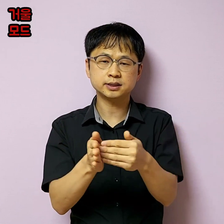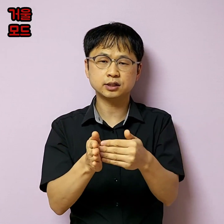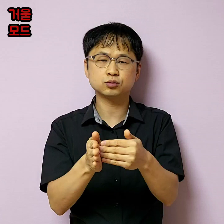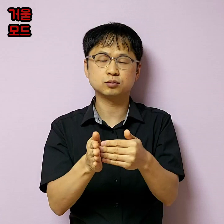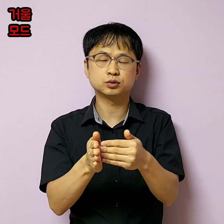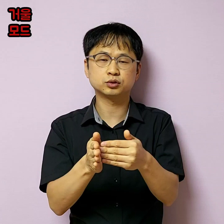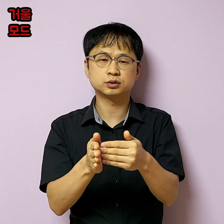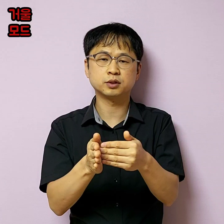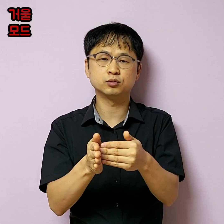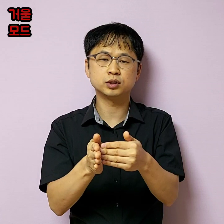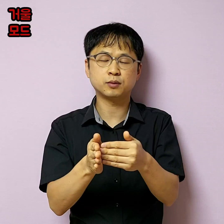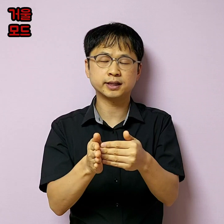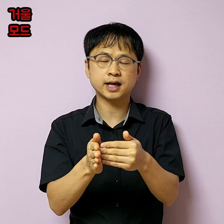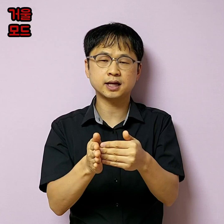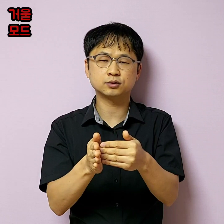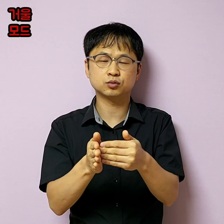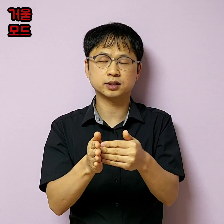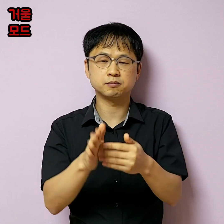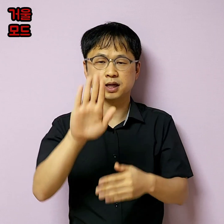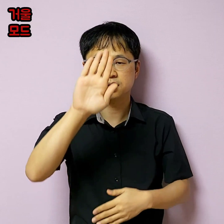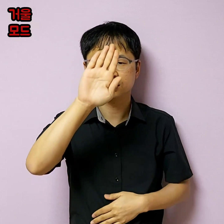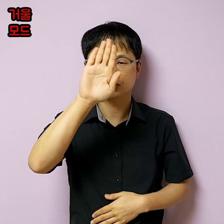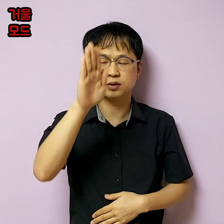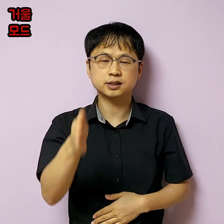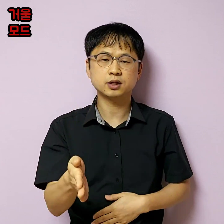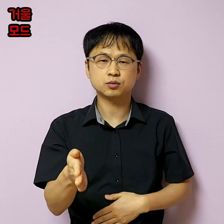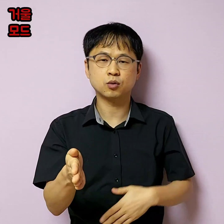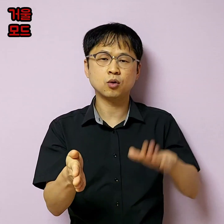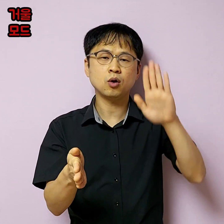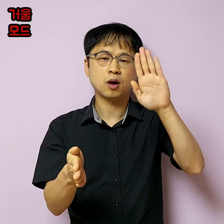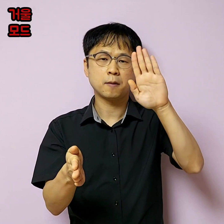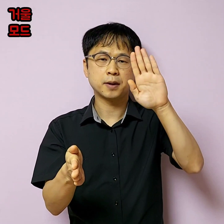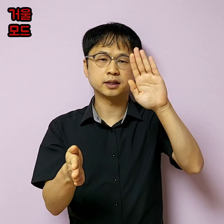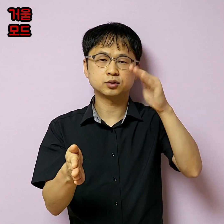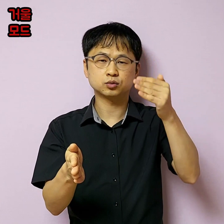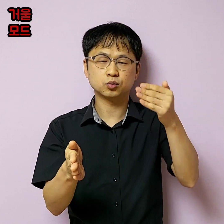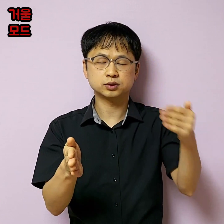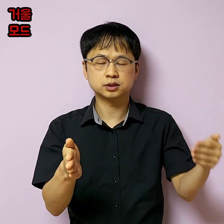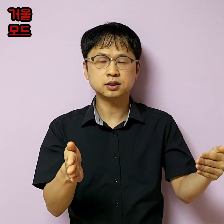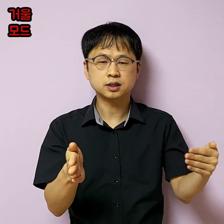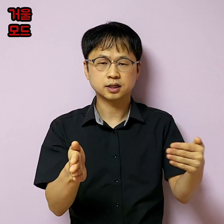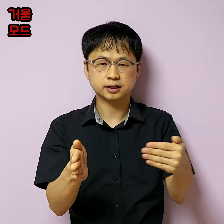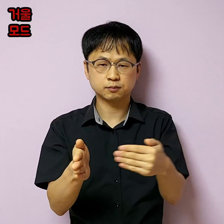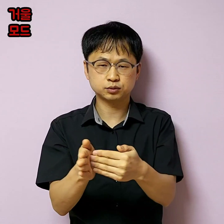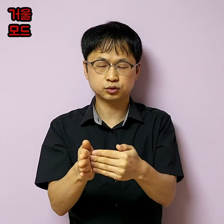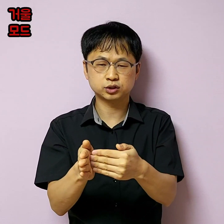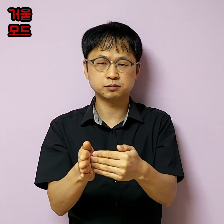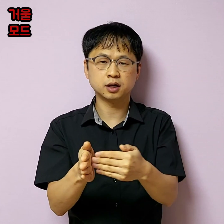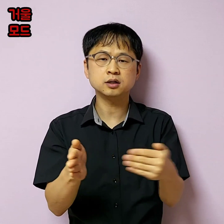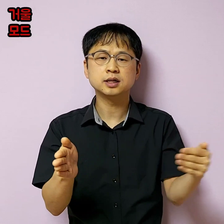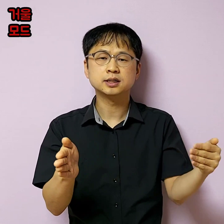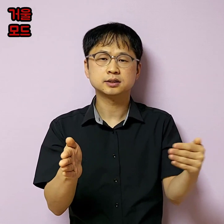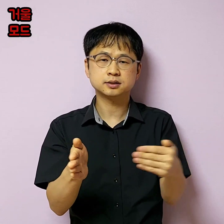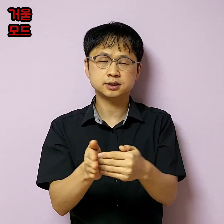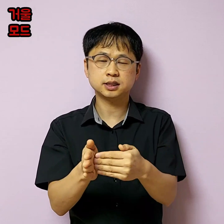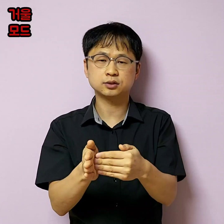끝이란 수어를 붙여주시면 눈이 왔다라는 수어가 됩니다. 손날 세우고 반대쪽 손끝을 갖다 붙여주시면 끝이라는